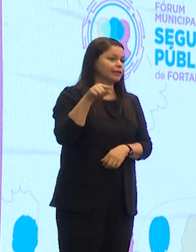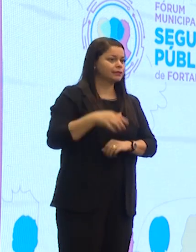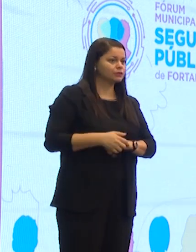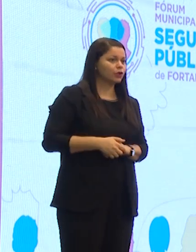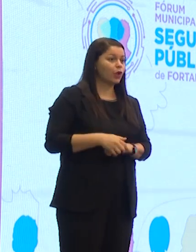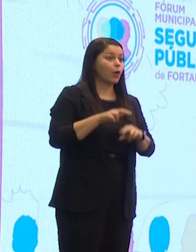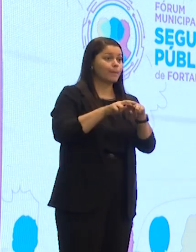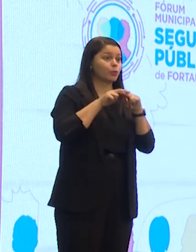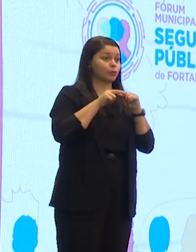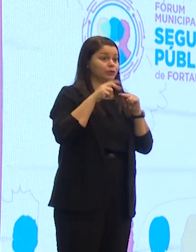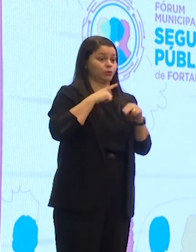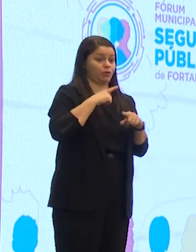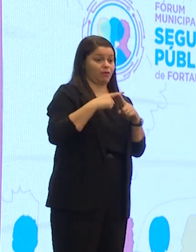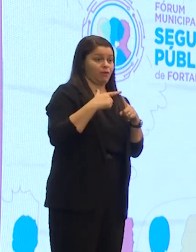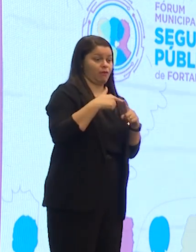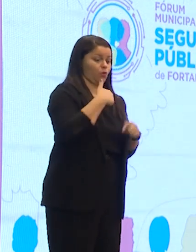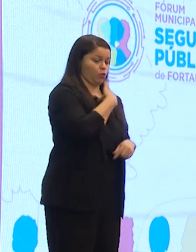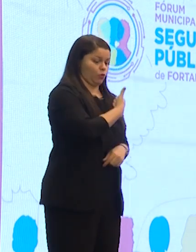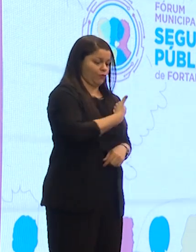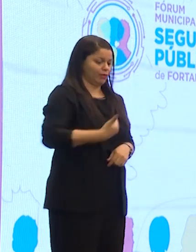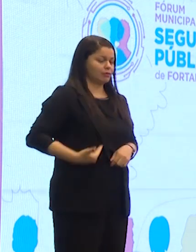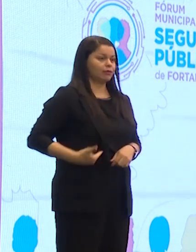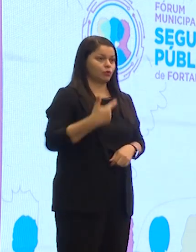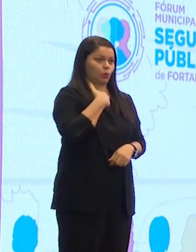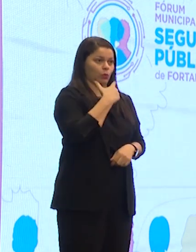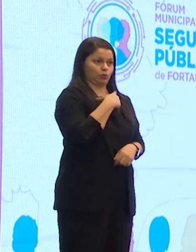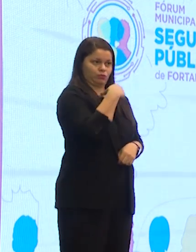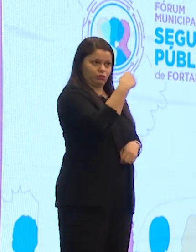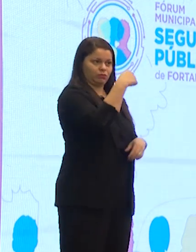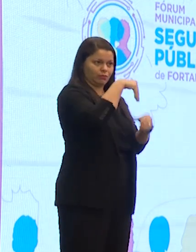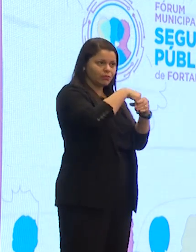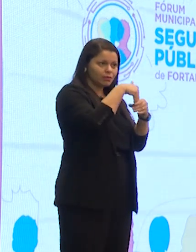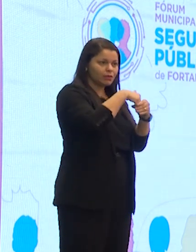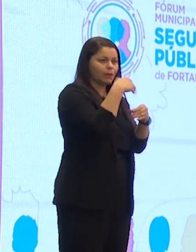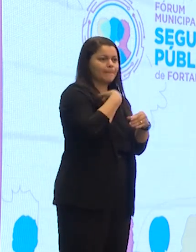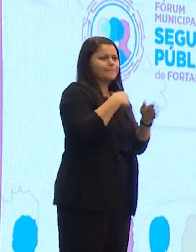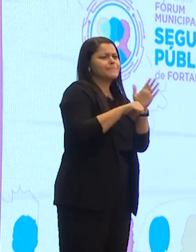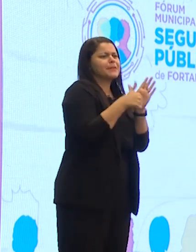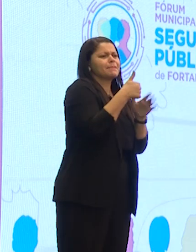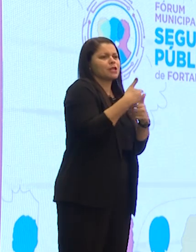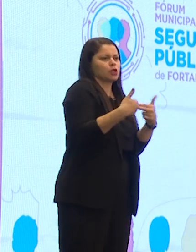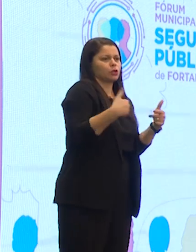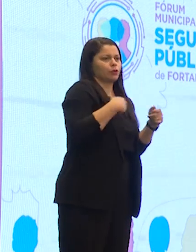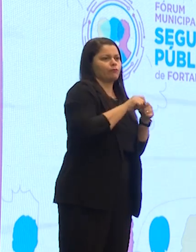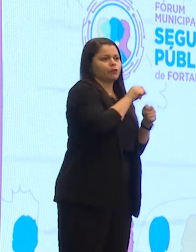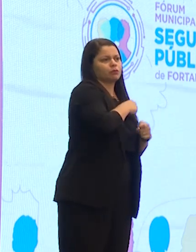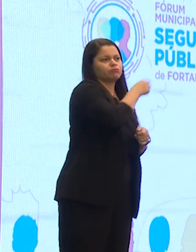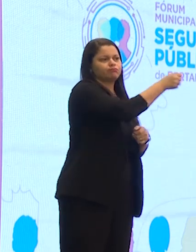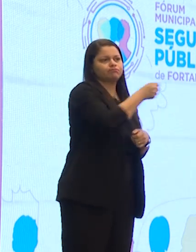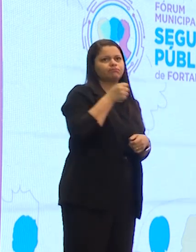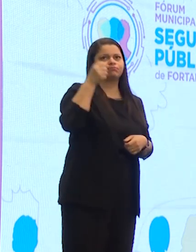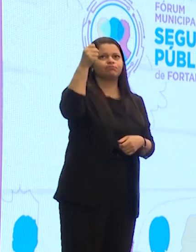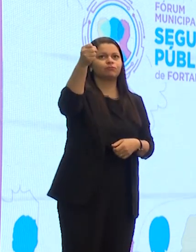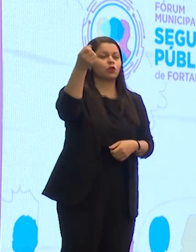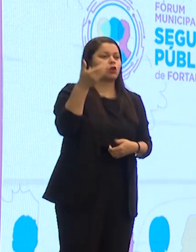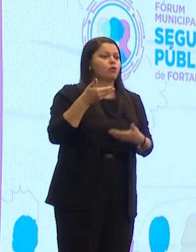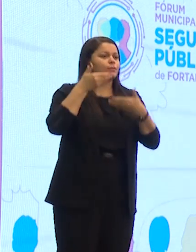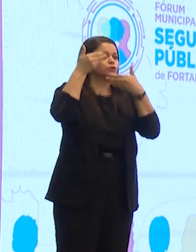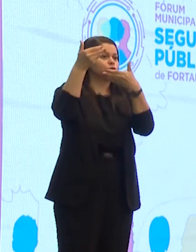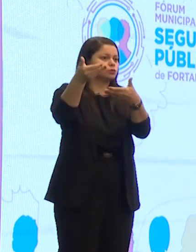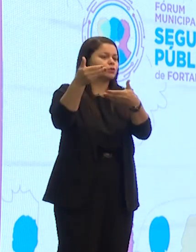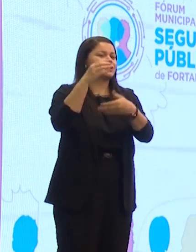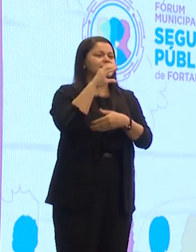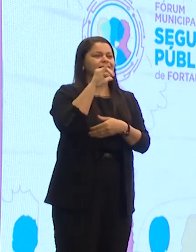minha foi vir aqui. Na época, recebido pelo ex-governador Cid, pela Isolda e pelo